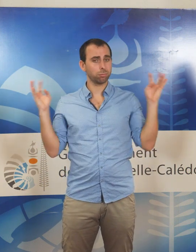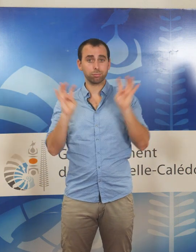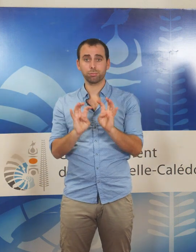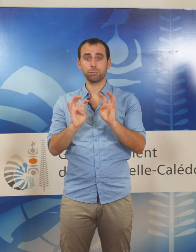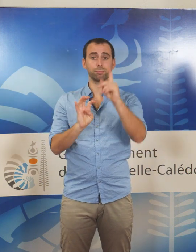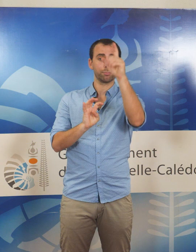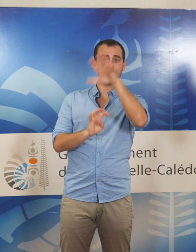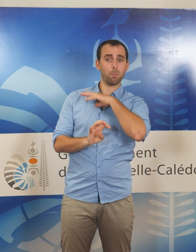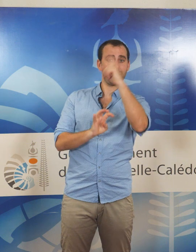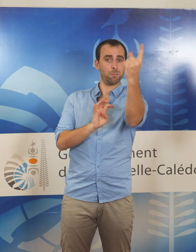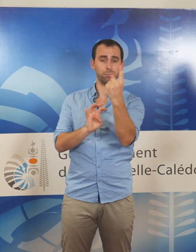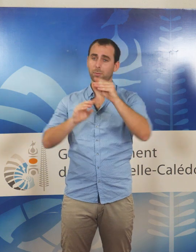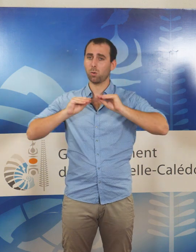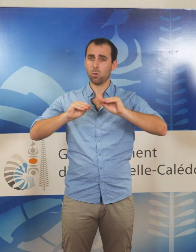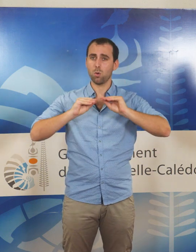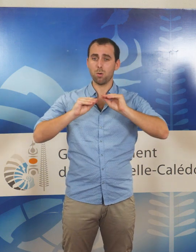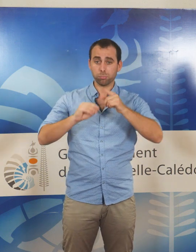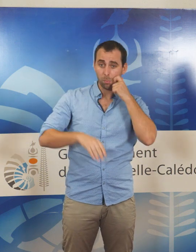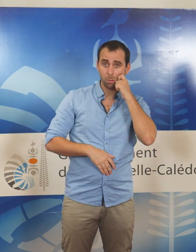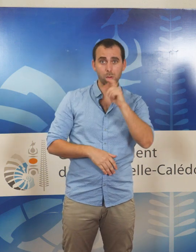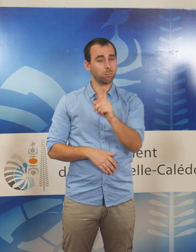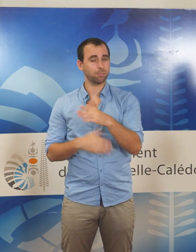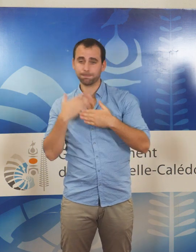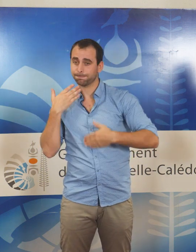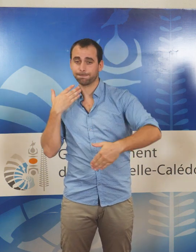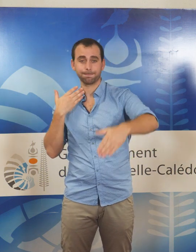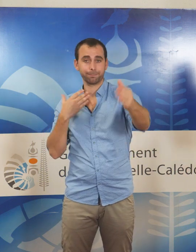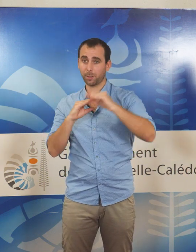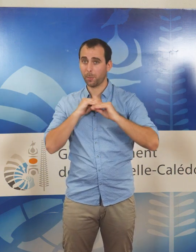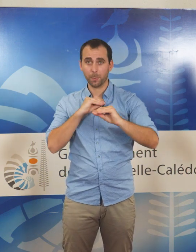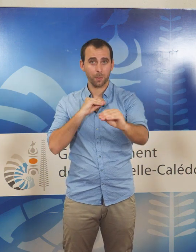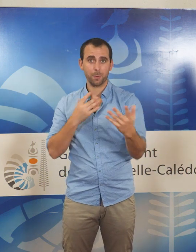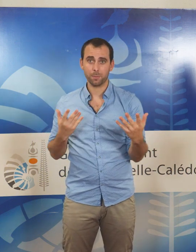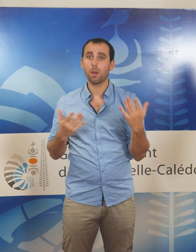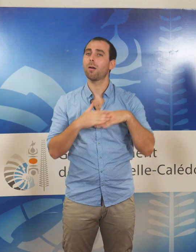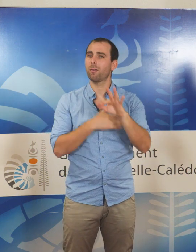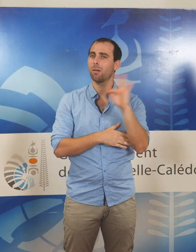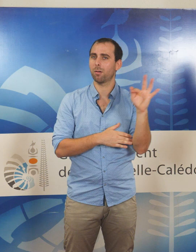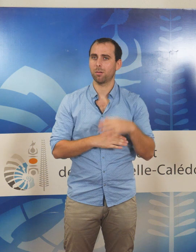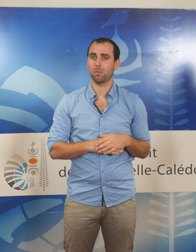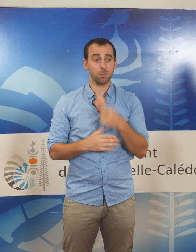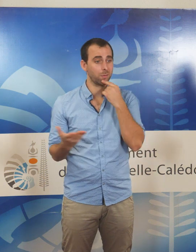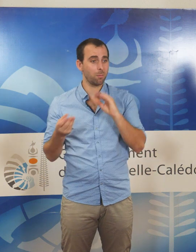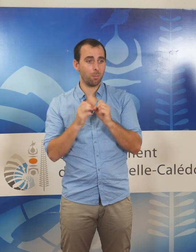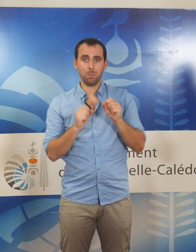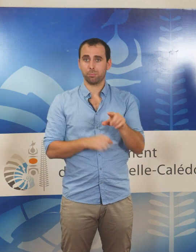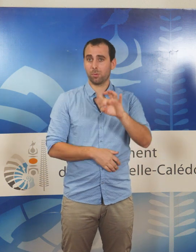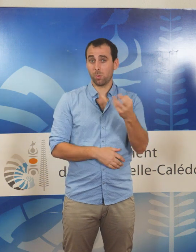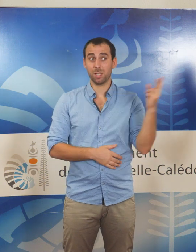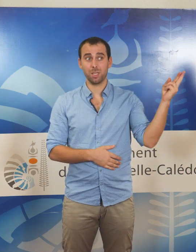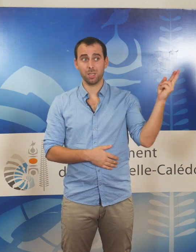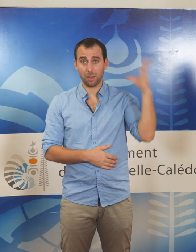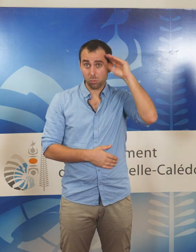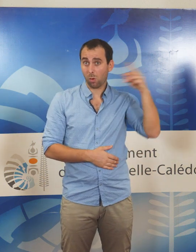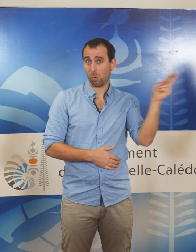dans la plupart des formations en métropole, eh bien nous avons, je dirais, ce problème de retour des étudiants qui s'est accentué.